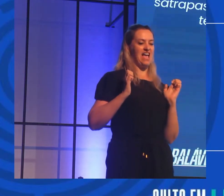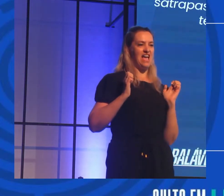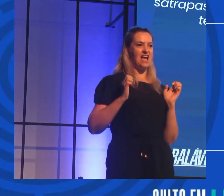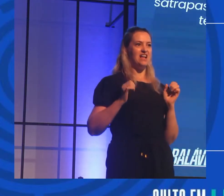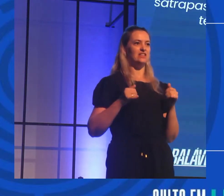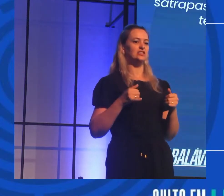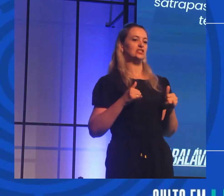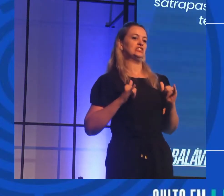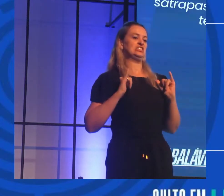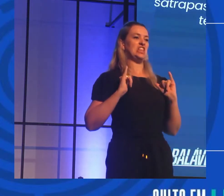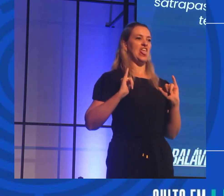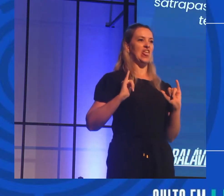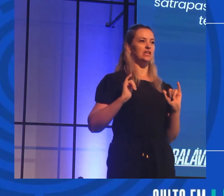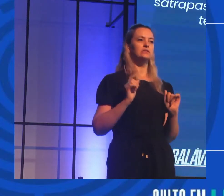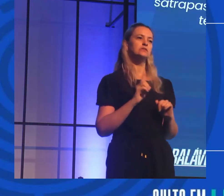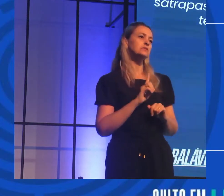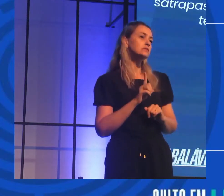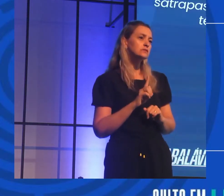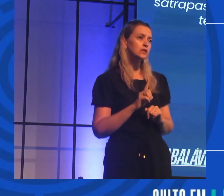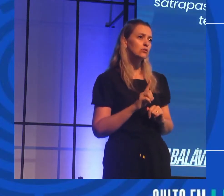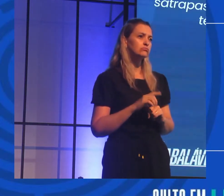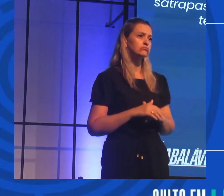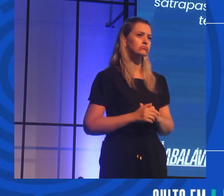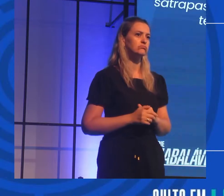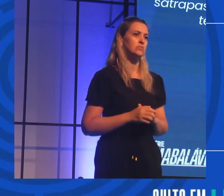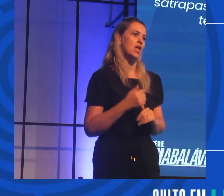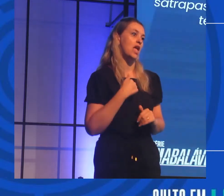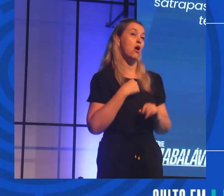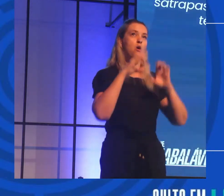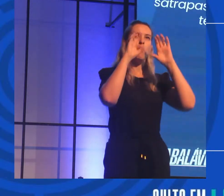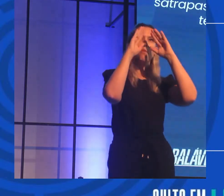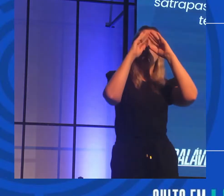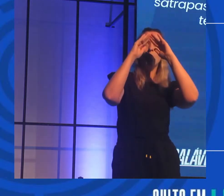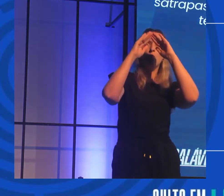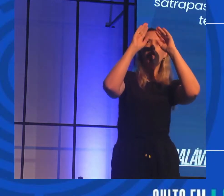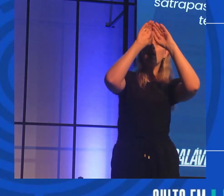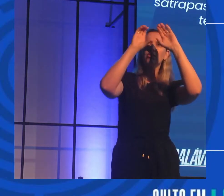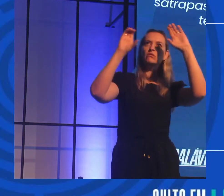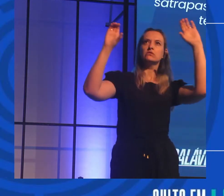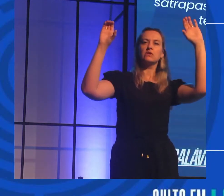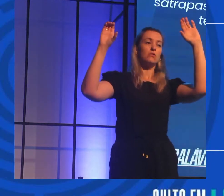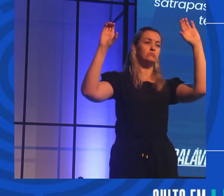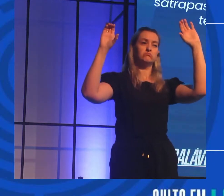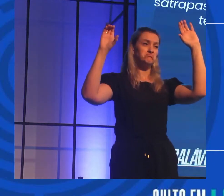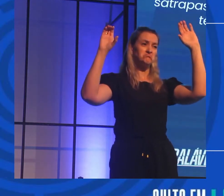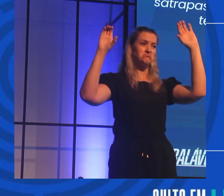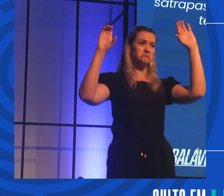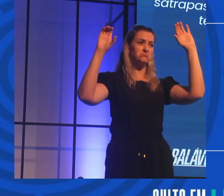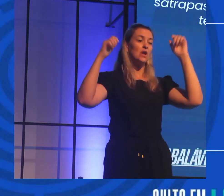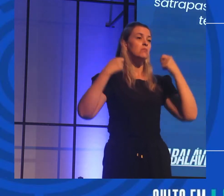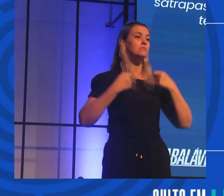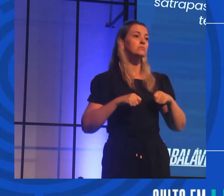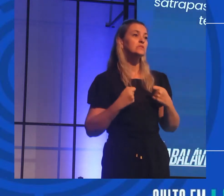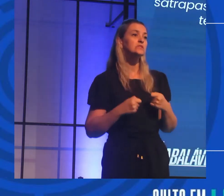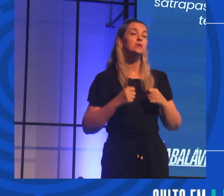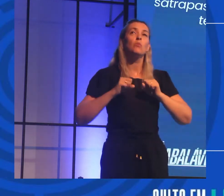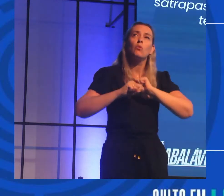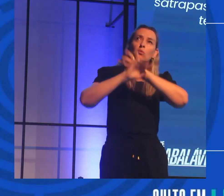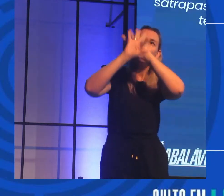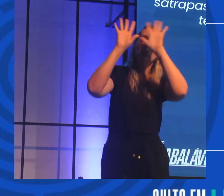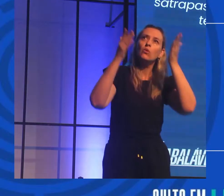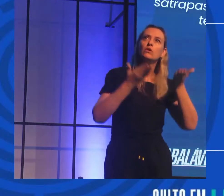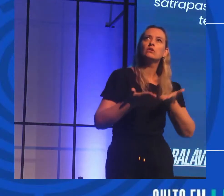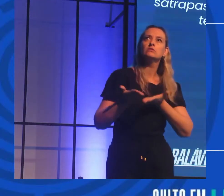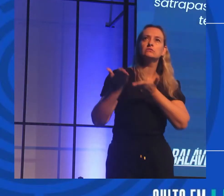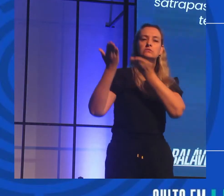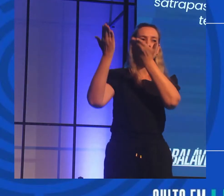somos melhores do que os outros, estamos indo para o céu, não, mas para trazermos glória a Deus.